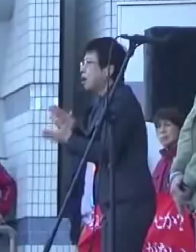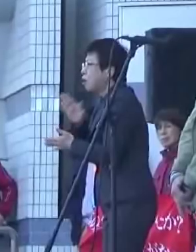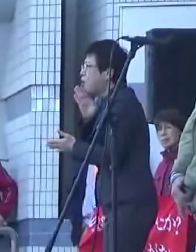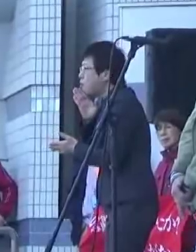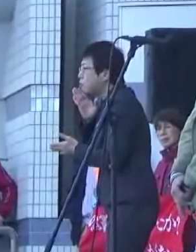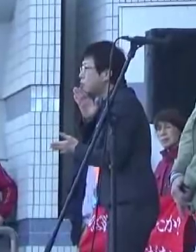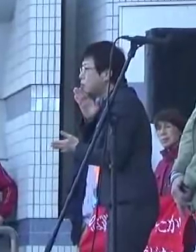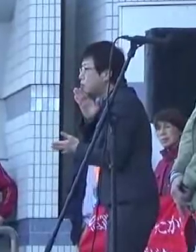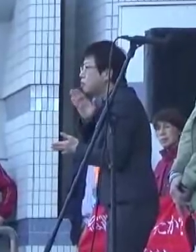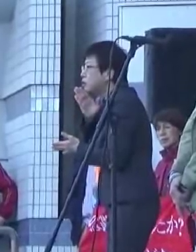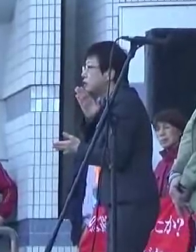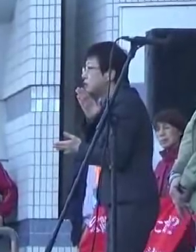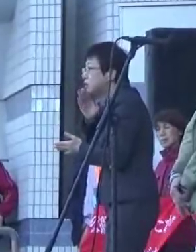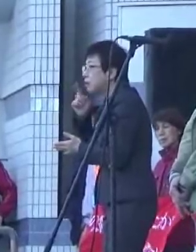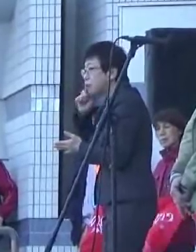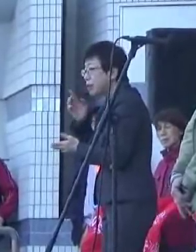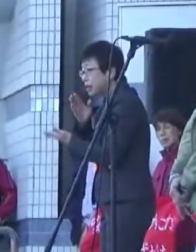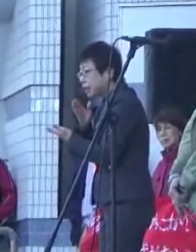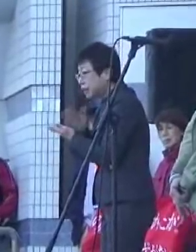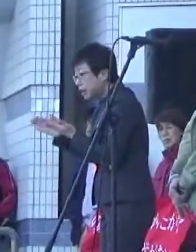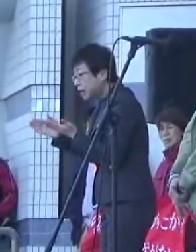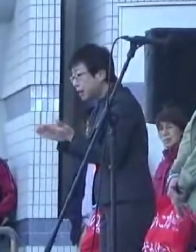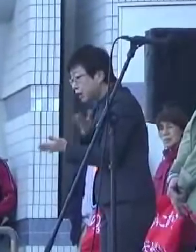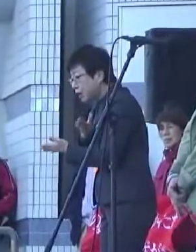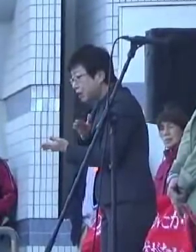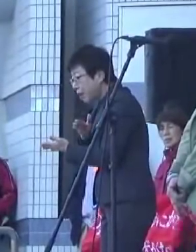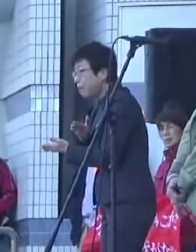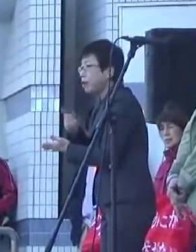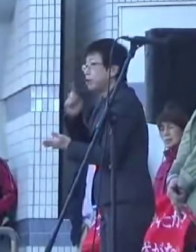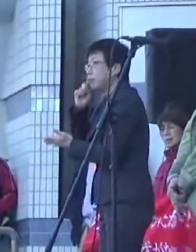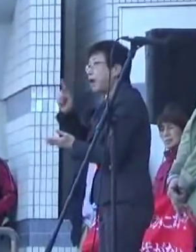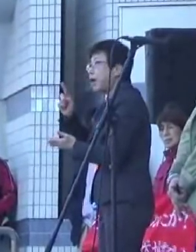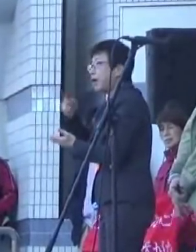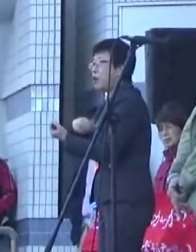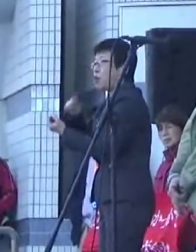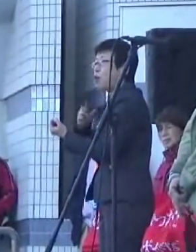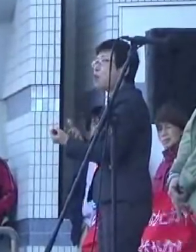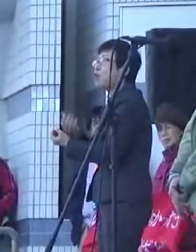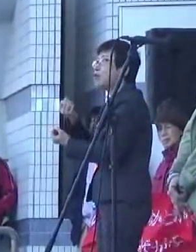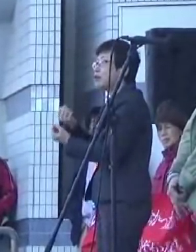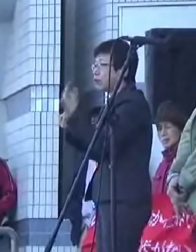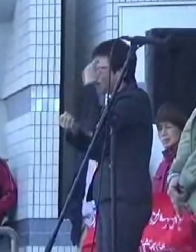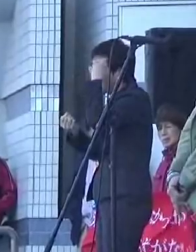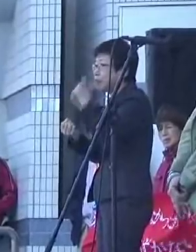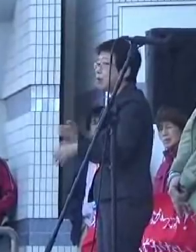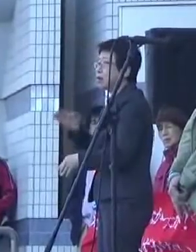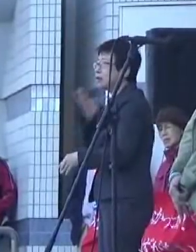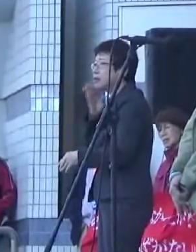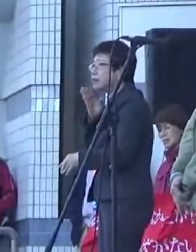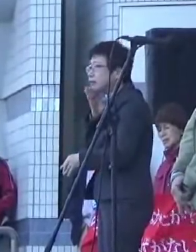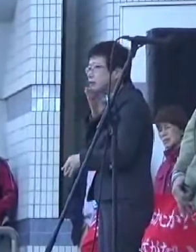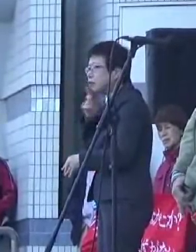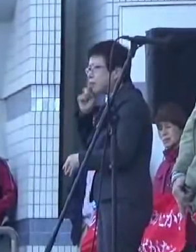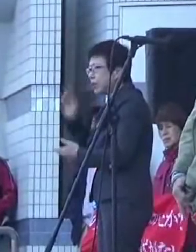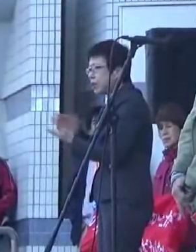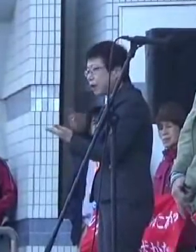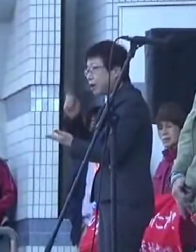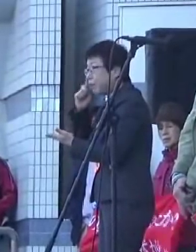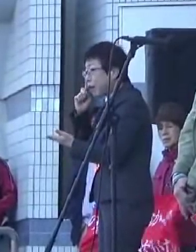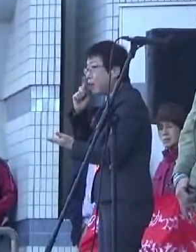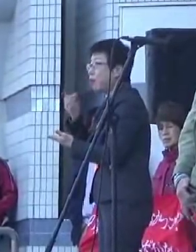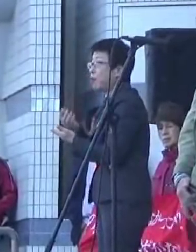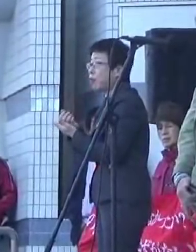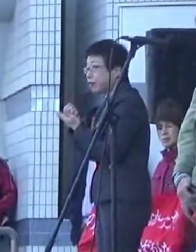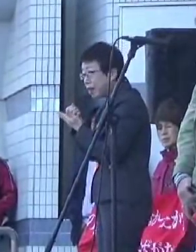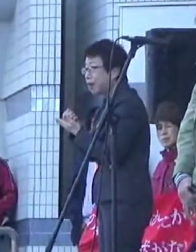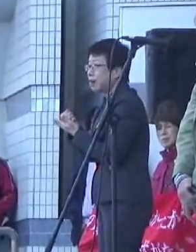を見つける目を持っているという具合に考えております。この真実の目を持ってこの不合理